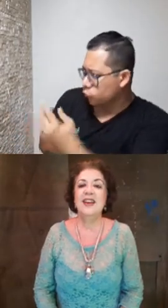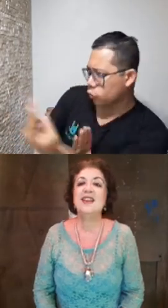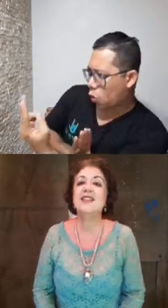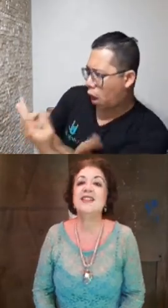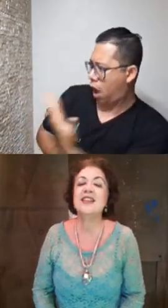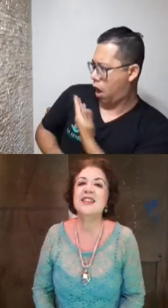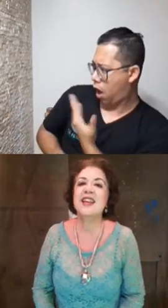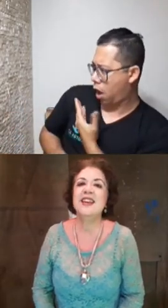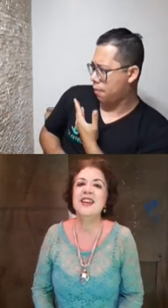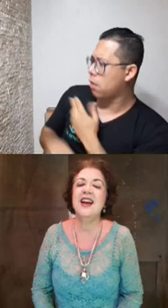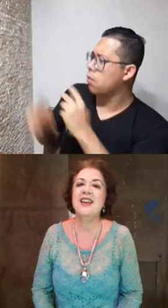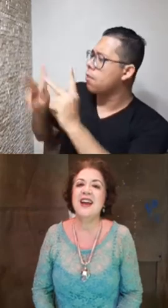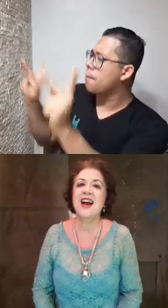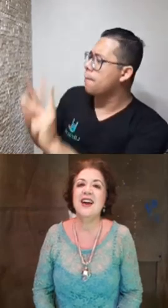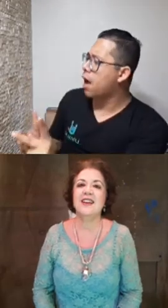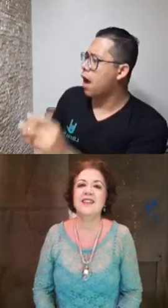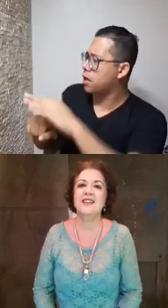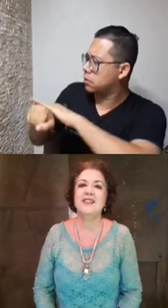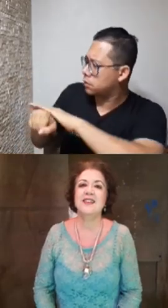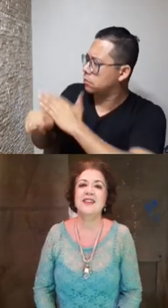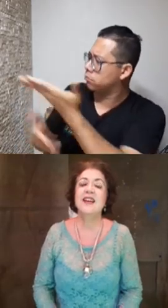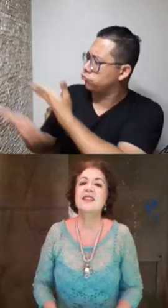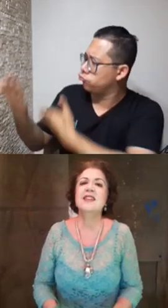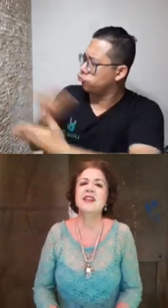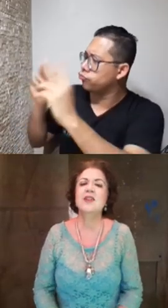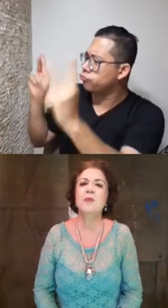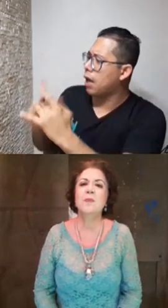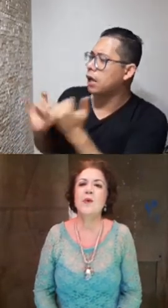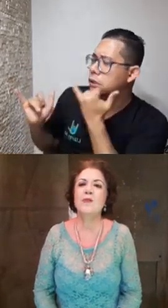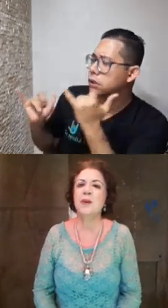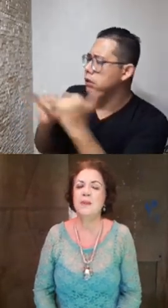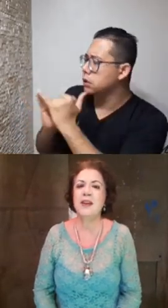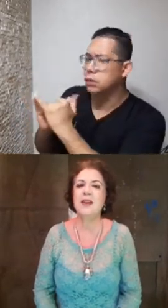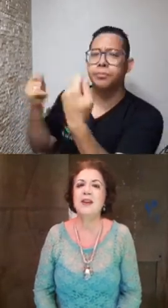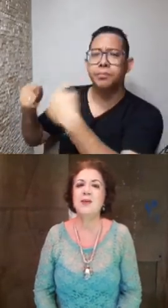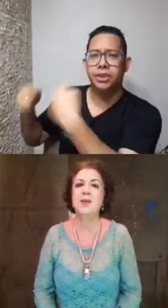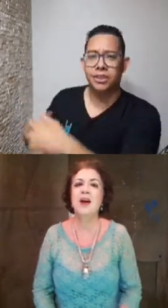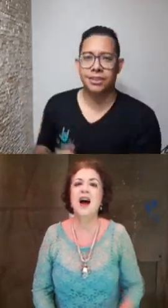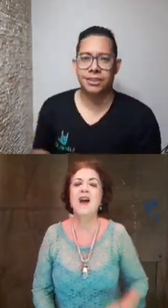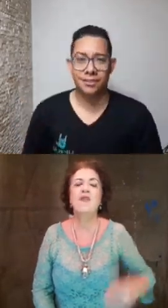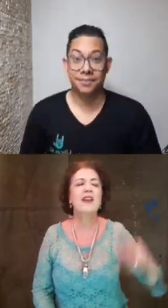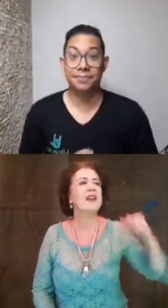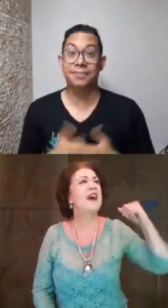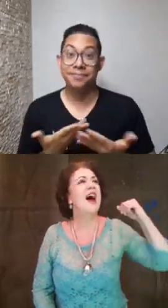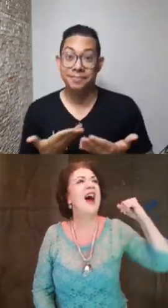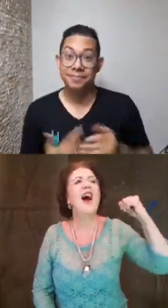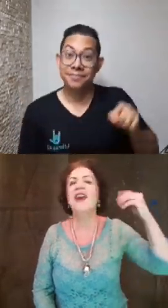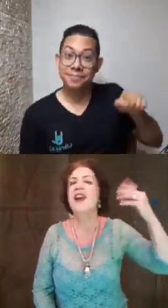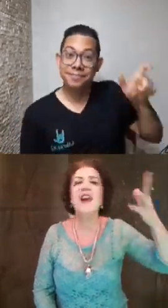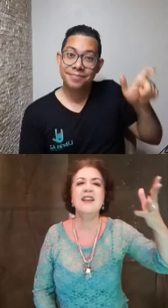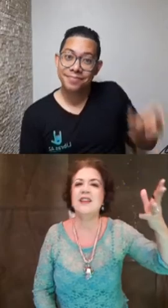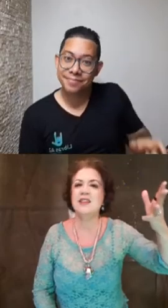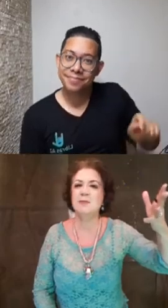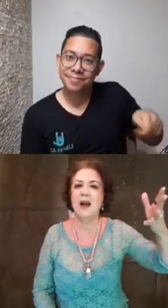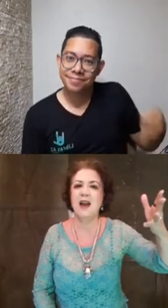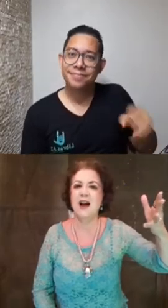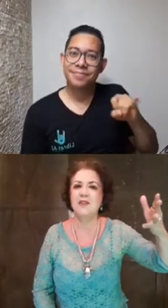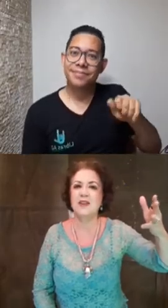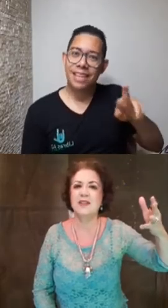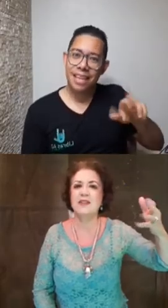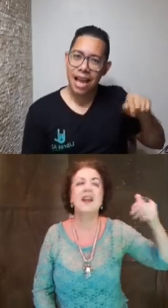E assim seguia Iara, ensinando o povo ribeirinho a ver além das